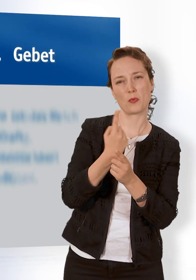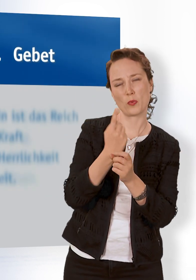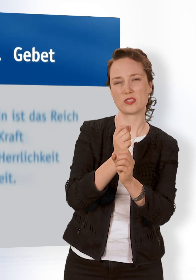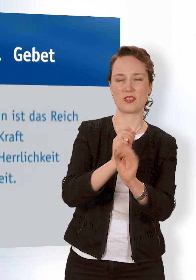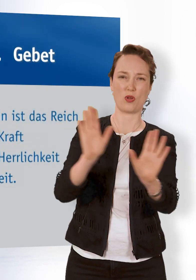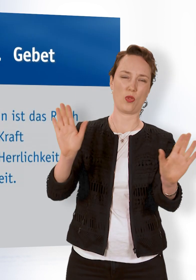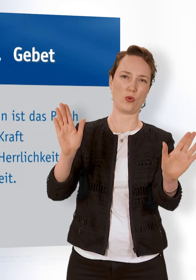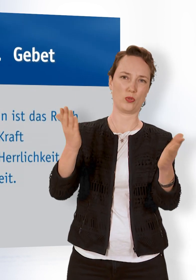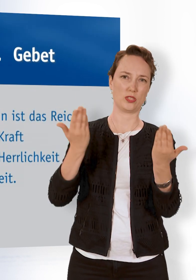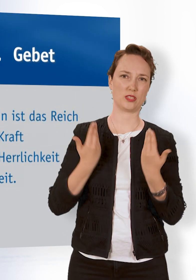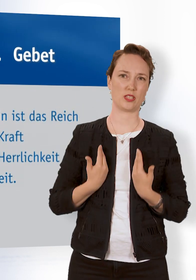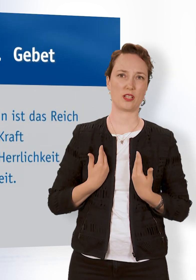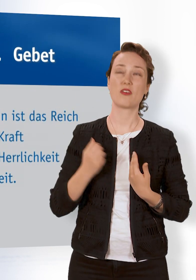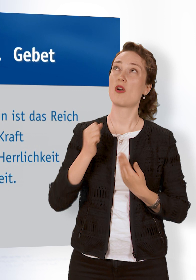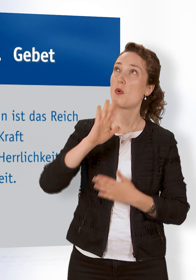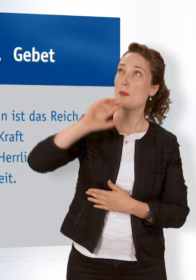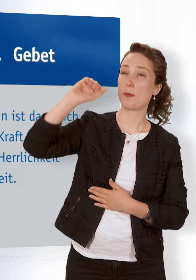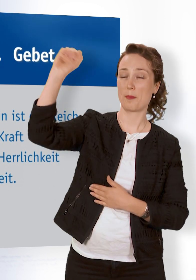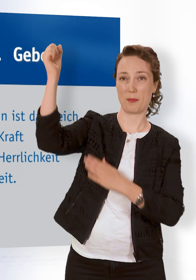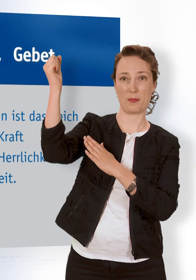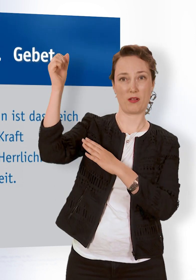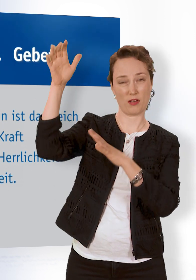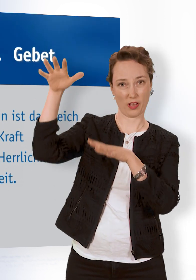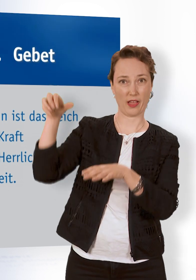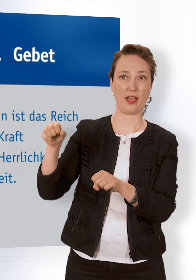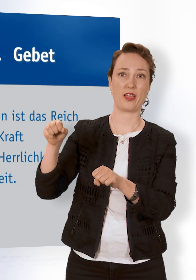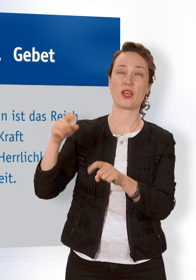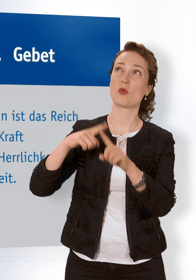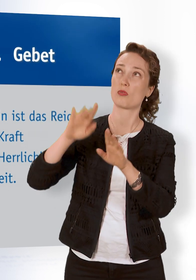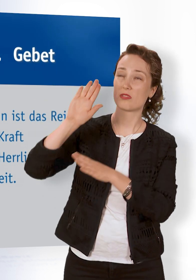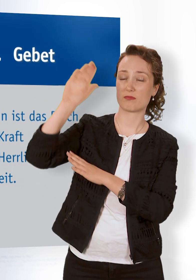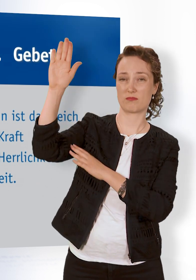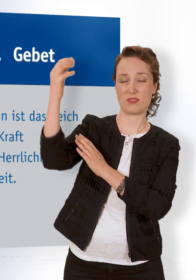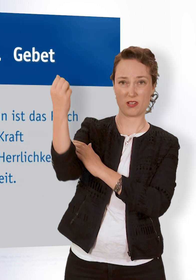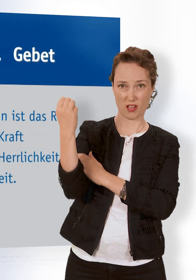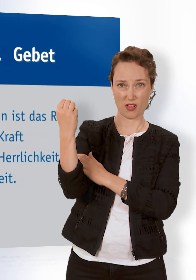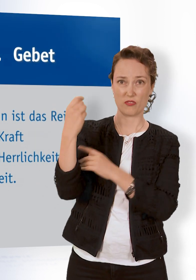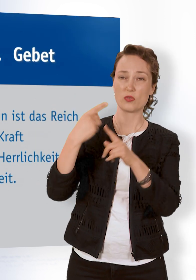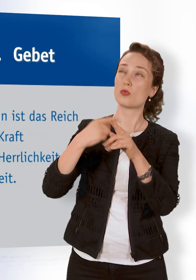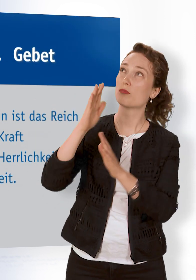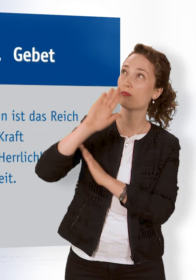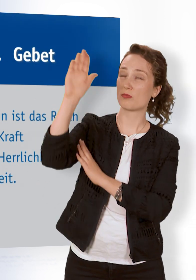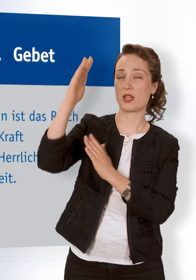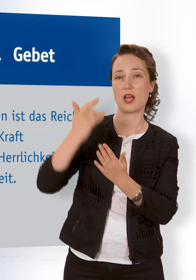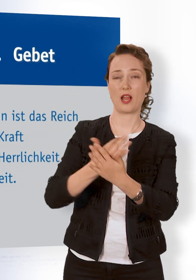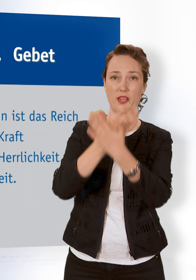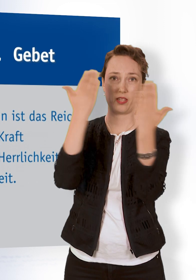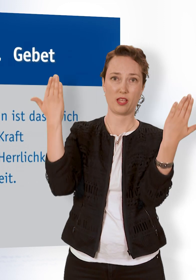dem Bösen. Denn dein ist das Reich und die Kraft und die